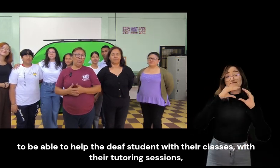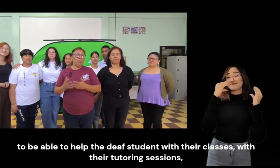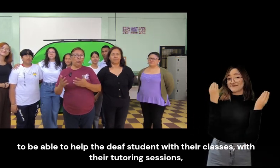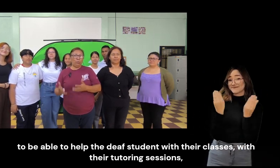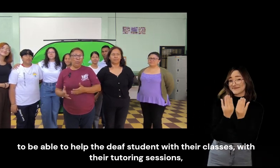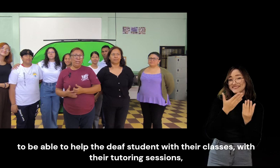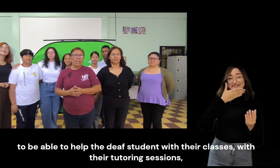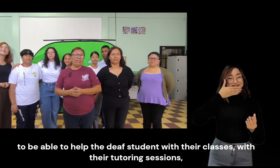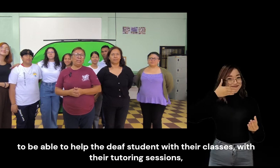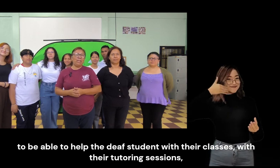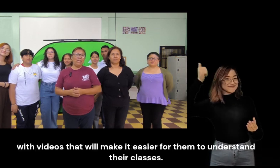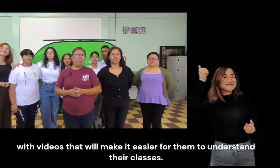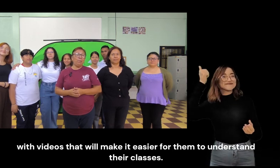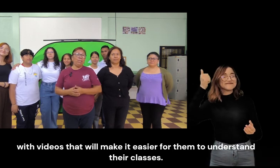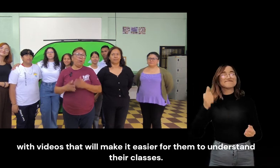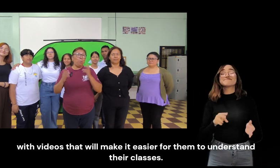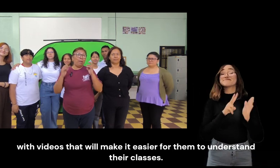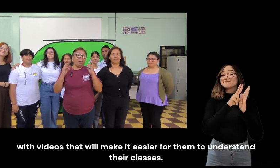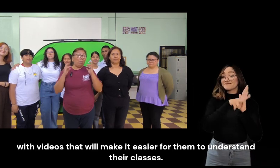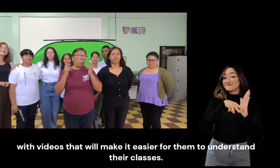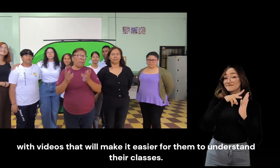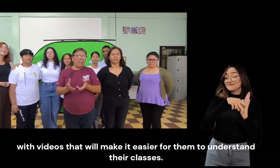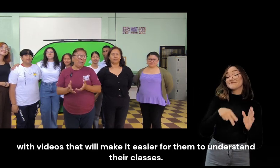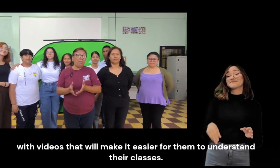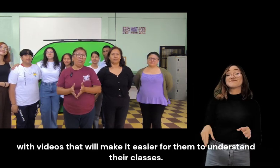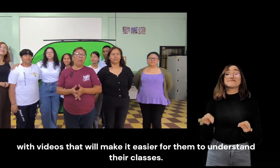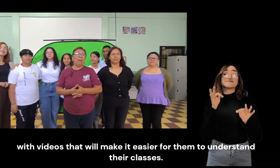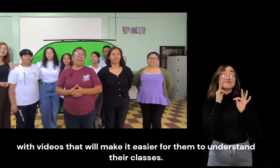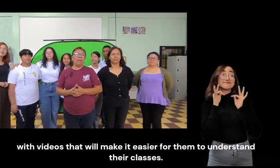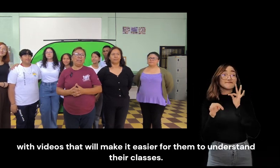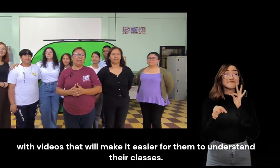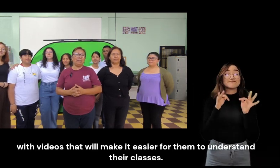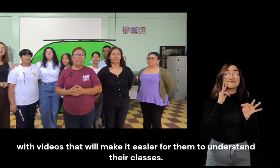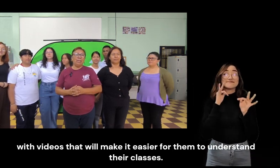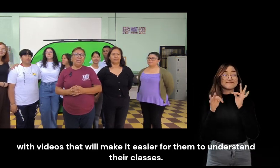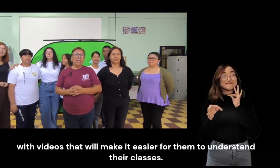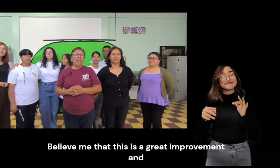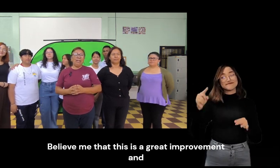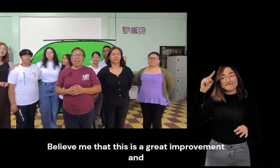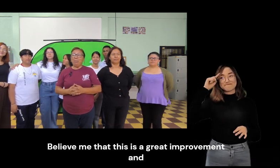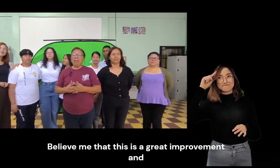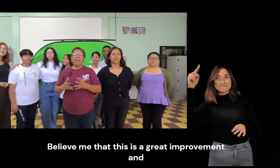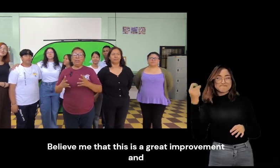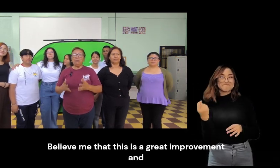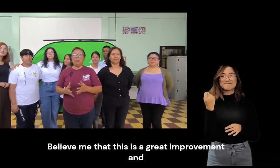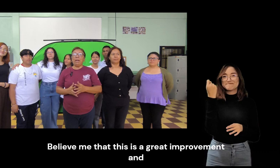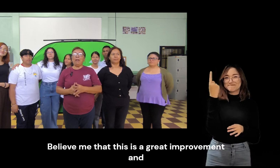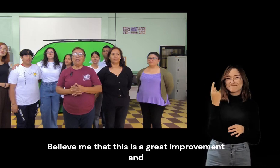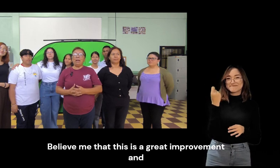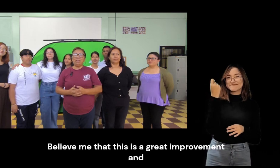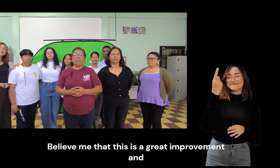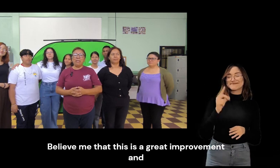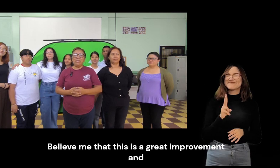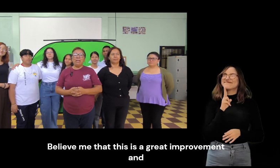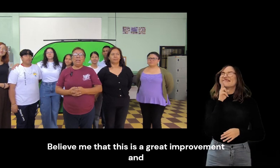sus tutorías, videos para comprender mejor las clases. Créanme que es un gran avance